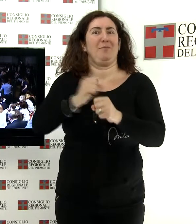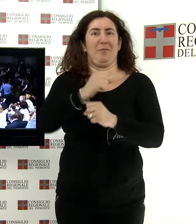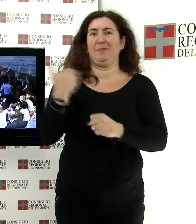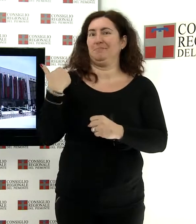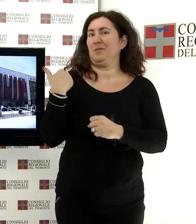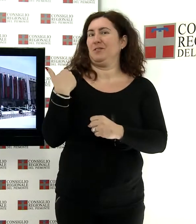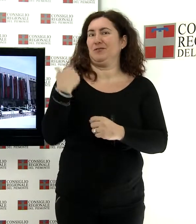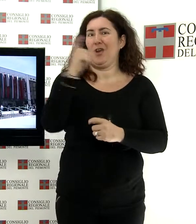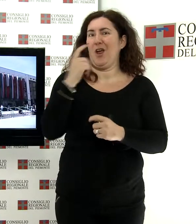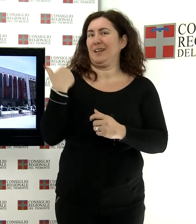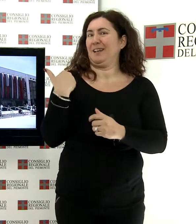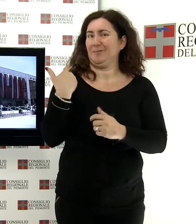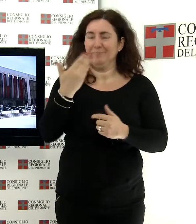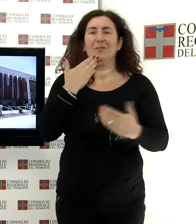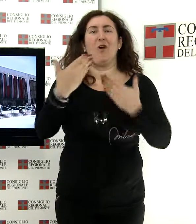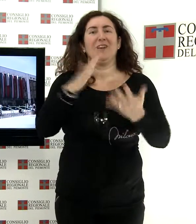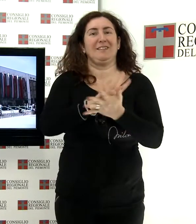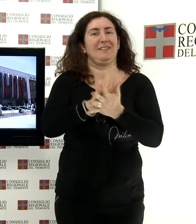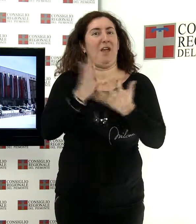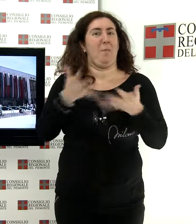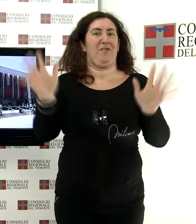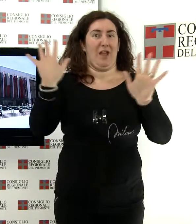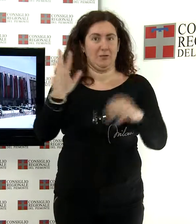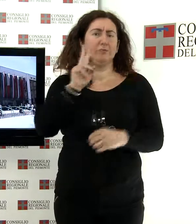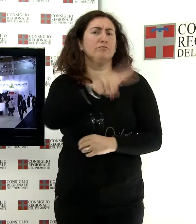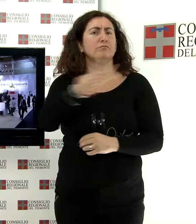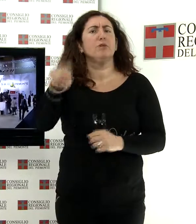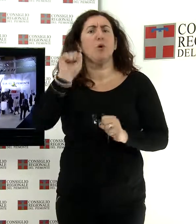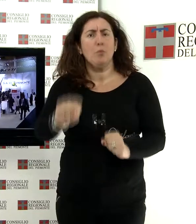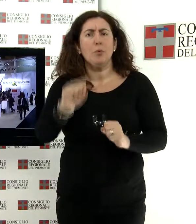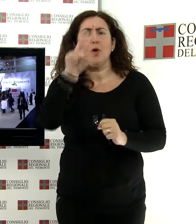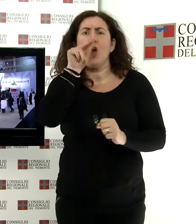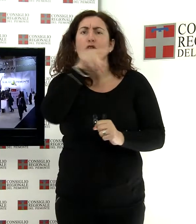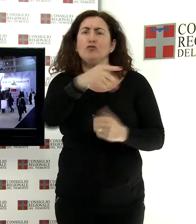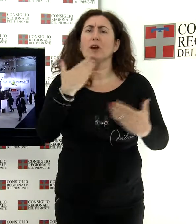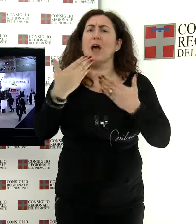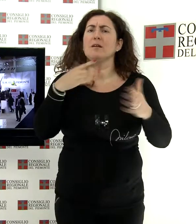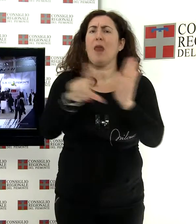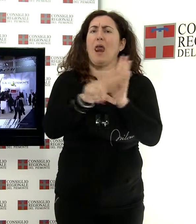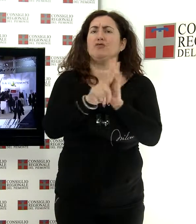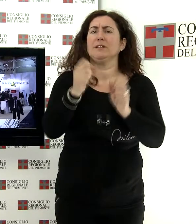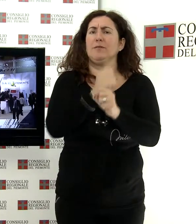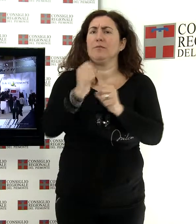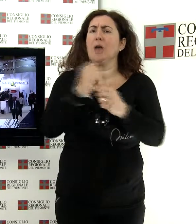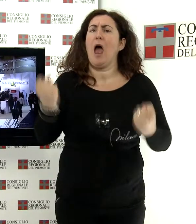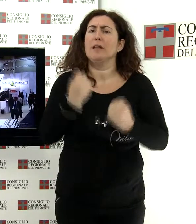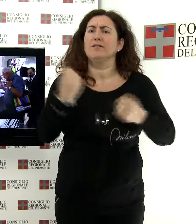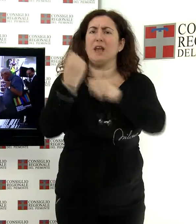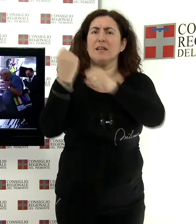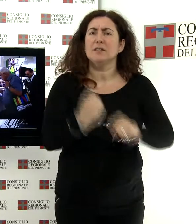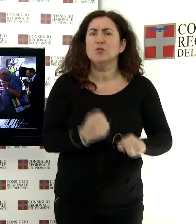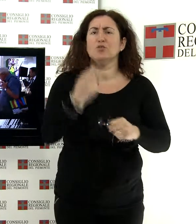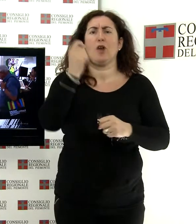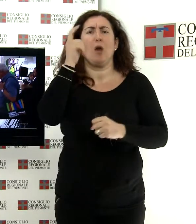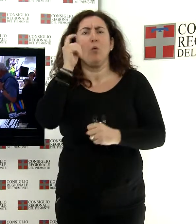pochi giorni fa. I visitatori potranno conoscere l'attività istituzionale e culturale dell'Assemblea Legislativa Piemontese attraverso un programma